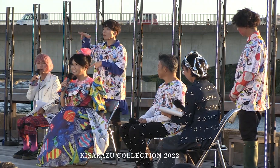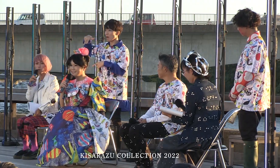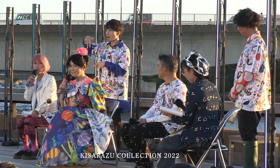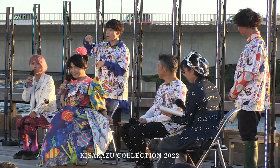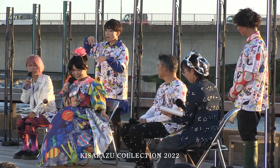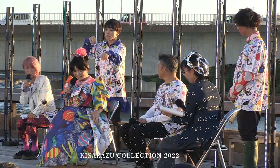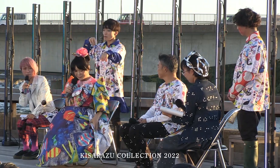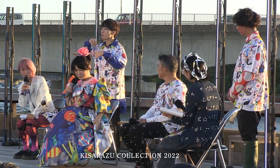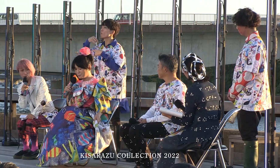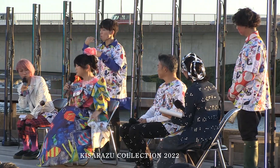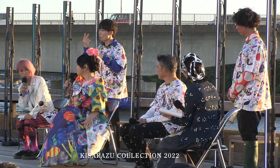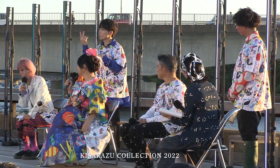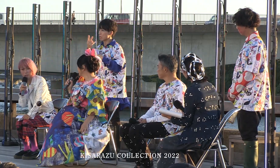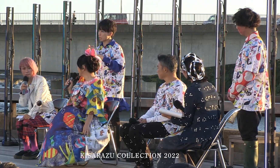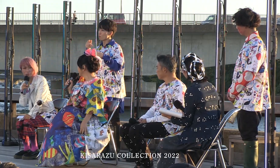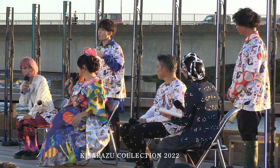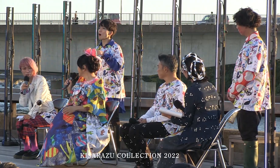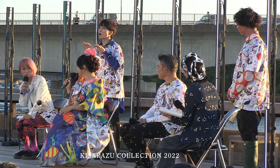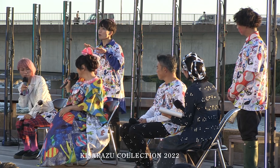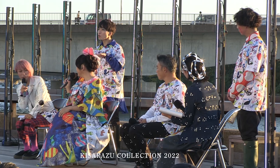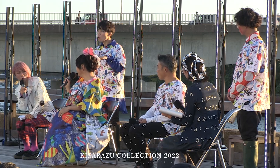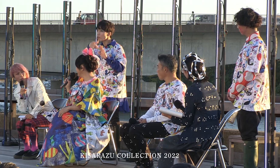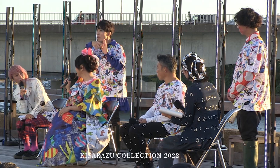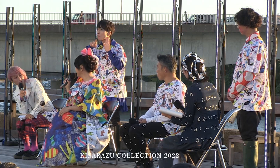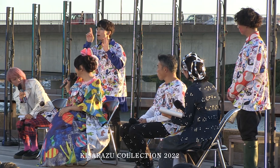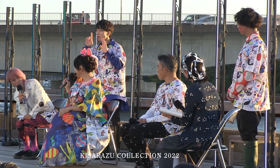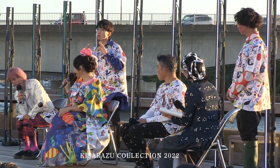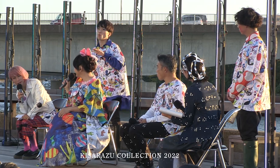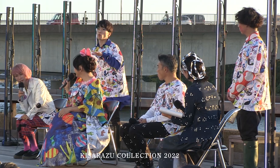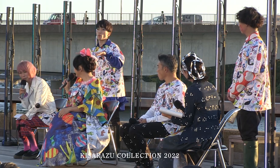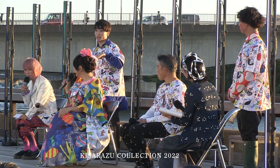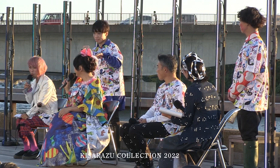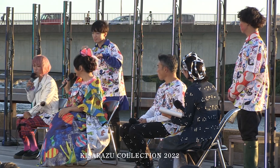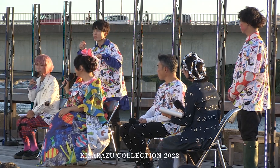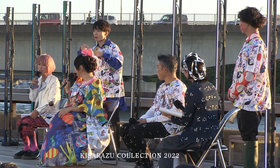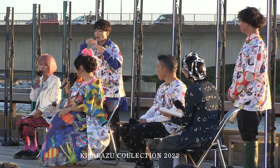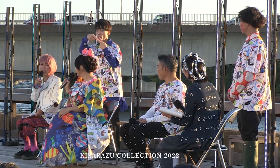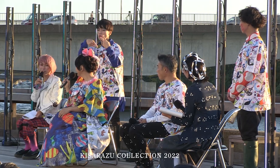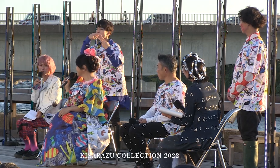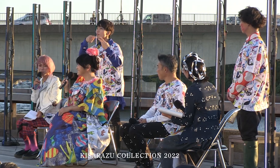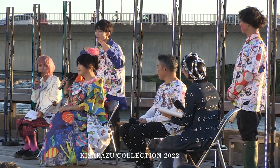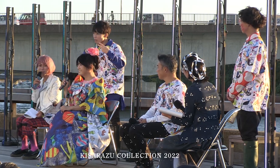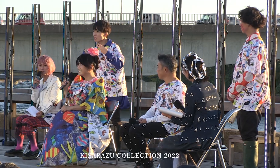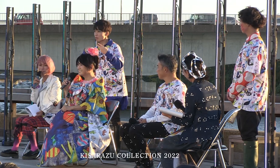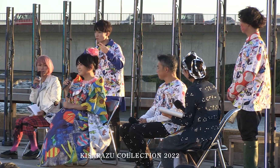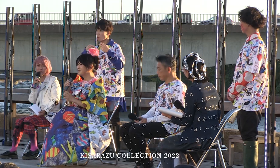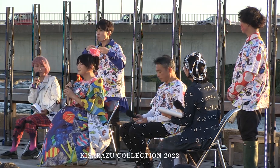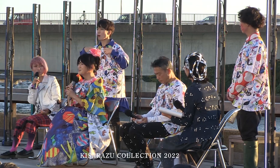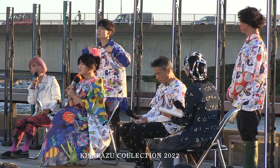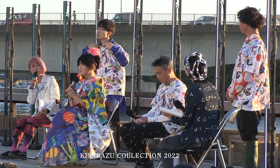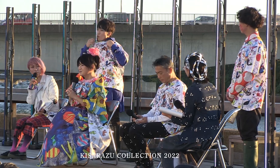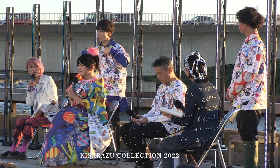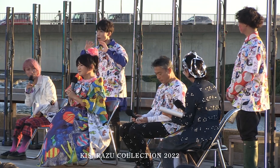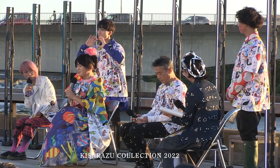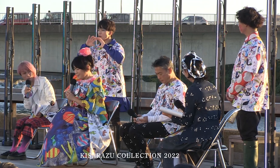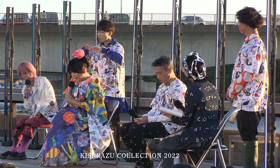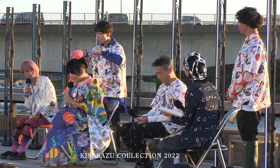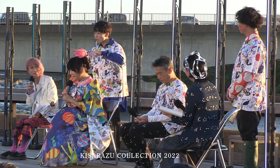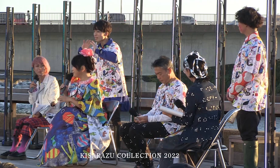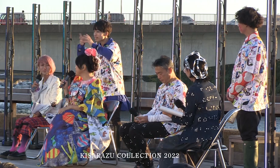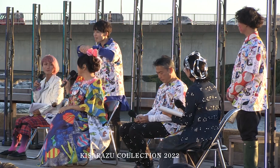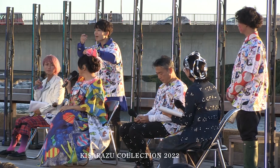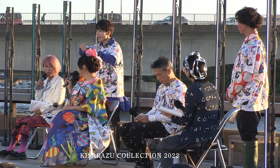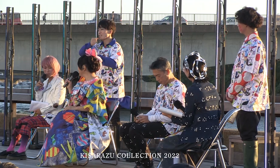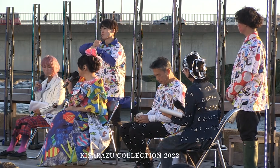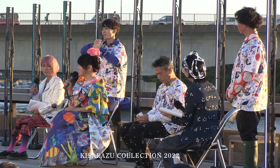回は、子供たちが一つのテーマになっているので、二人のファッションは子供たちの世界によって作り上げられたファッションになります。